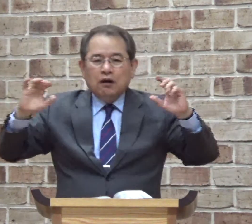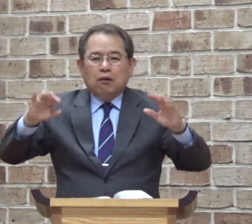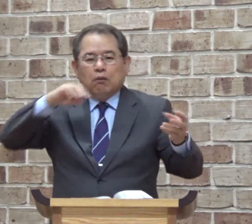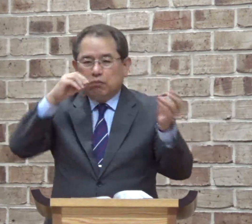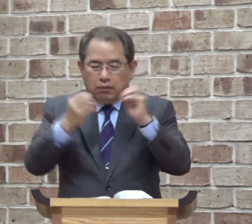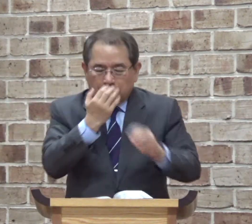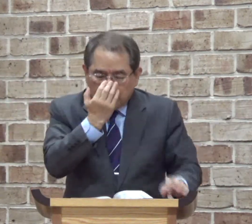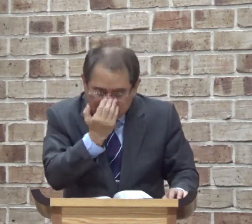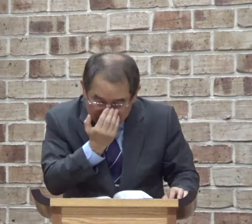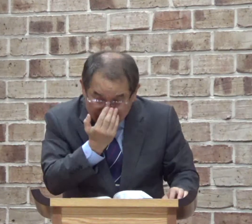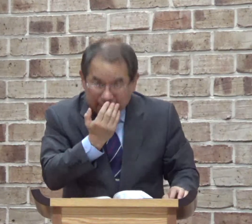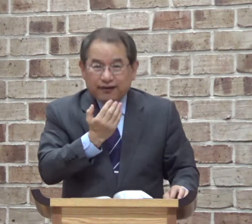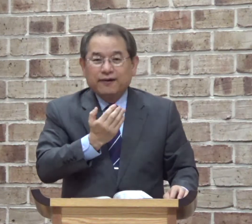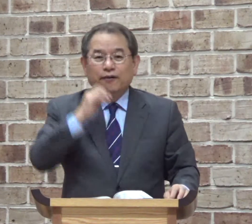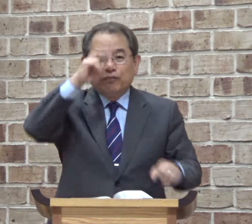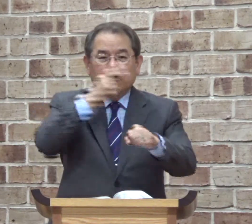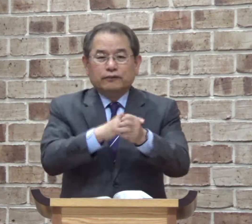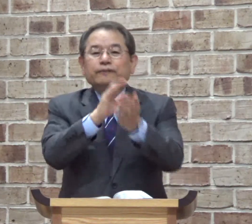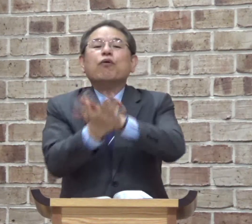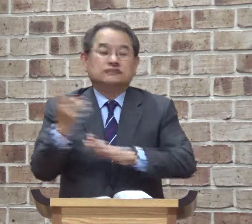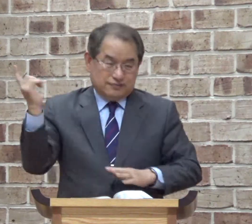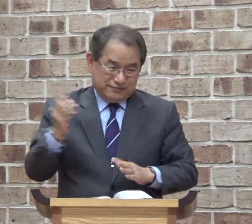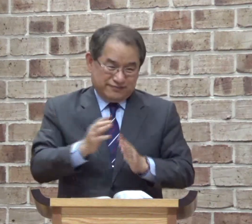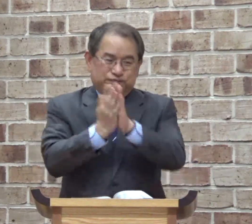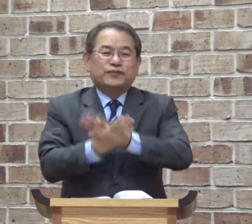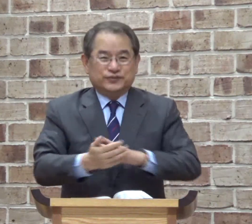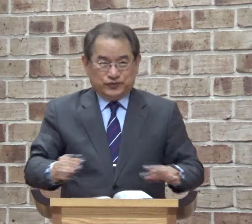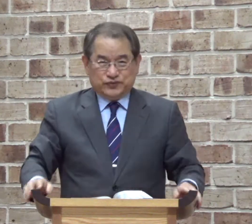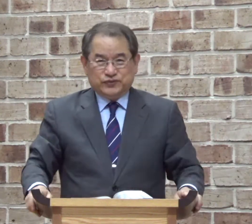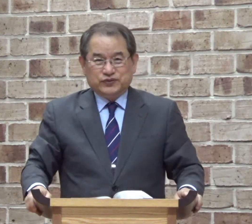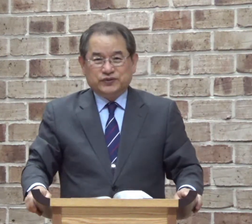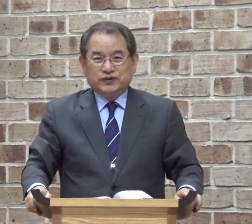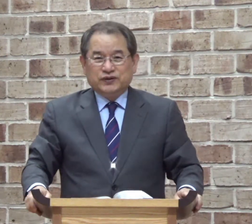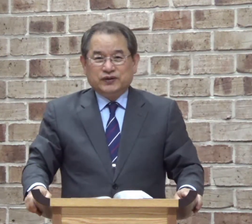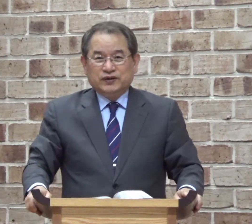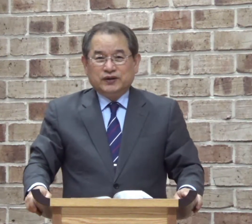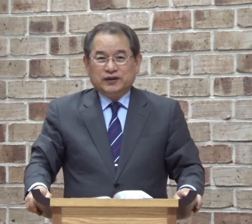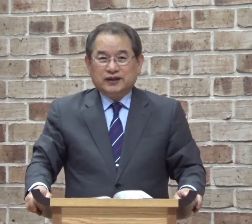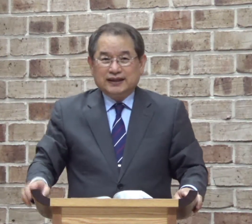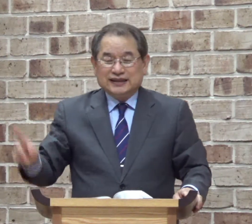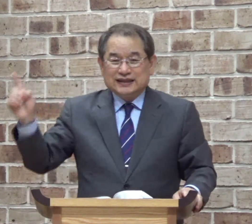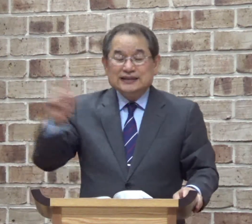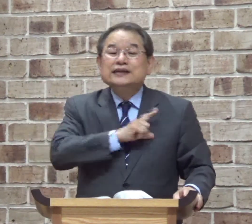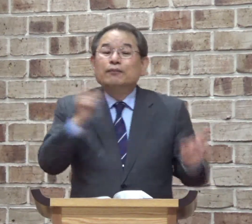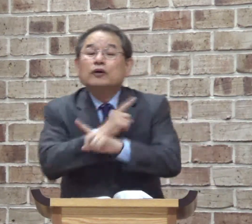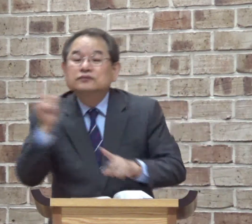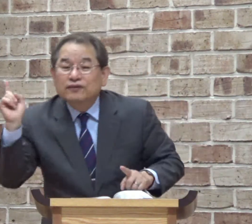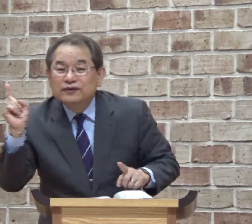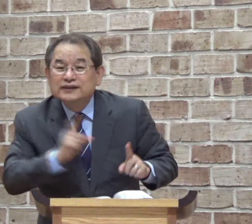겸손했던 사람이 교만했던 사람이 겸손해지는 것이었죠. 그래서 그는 사울, 큰 자라는